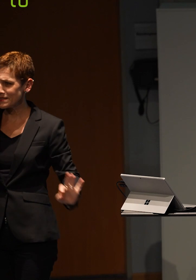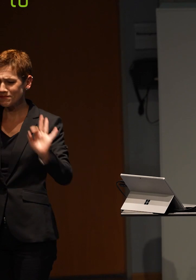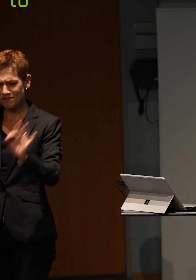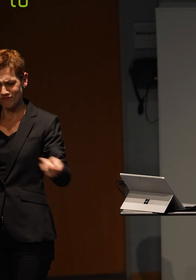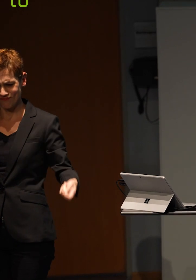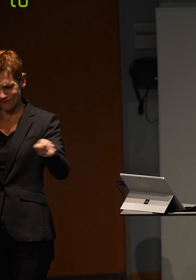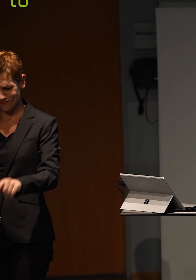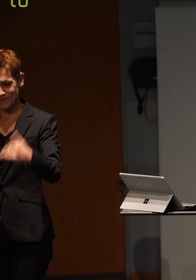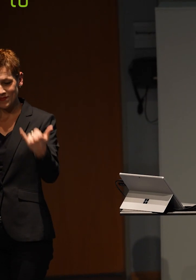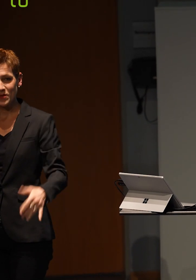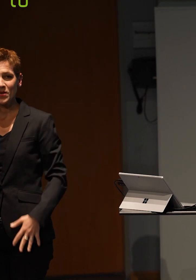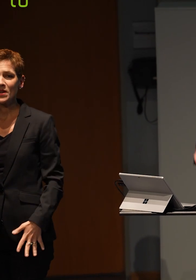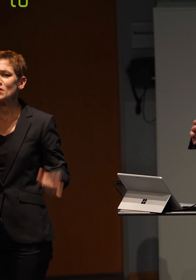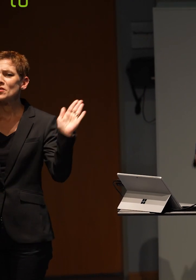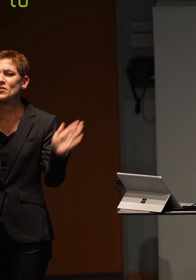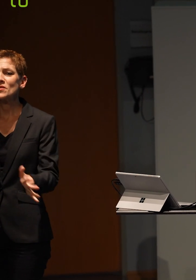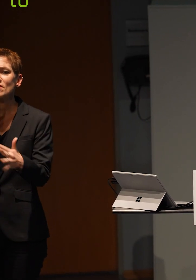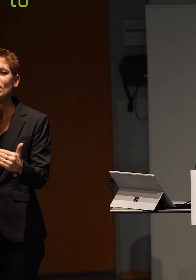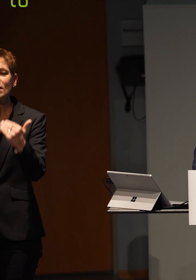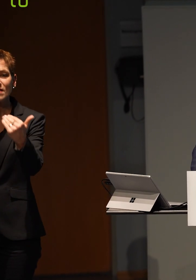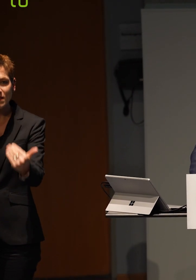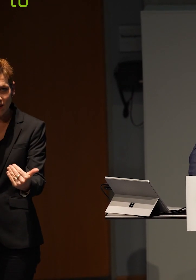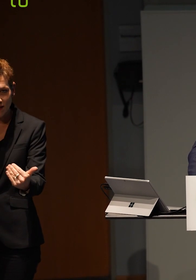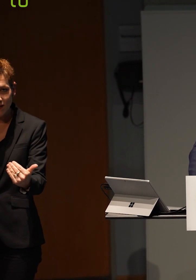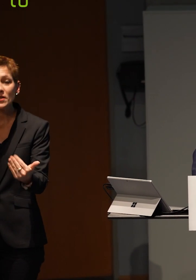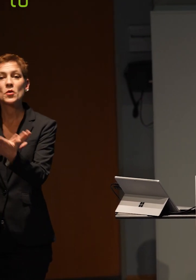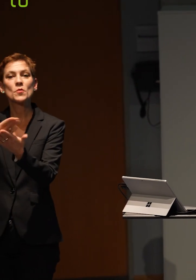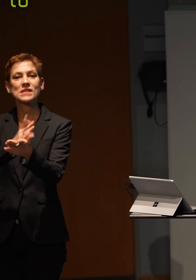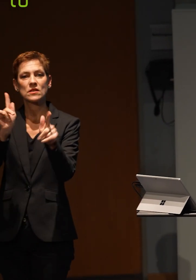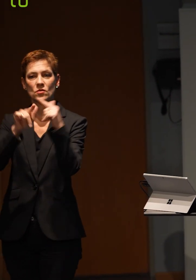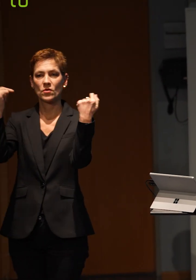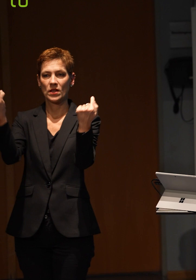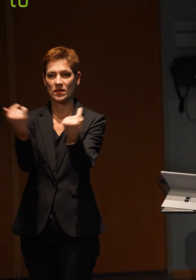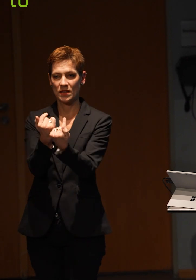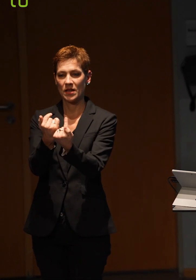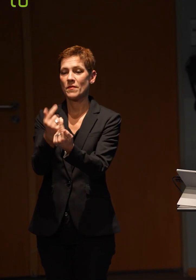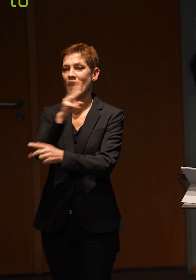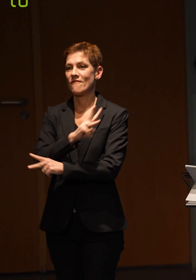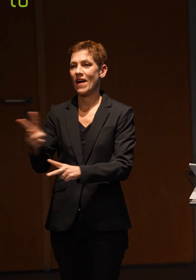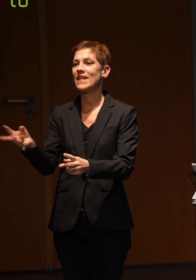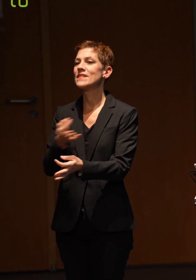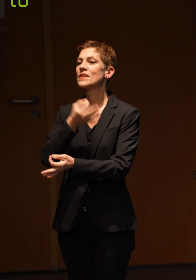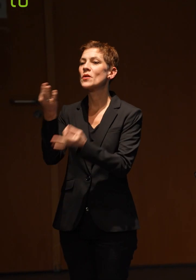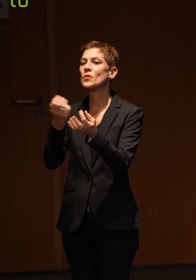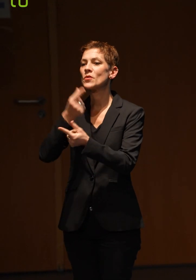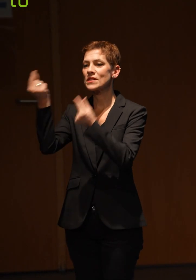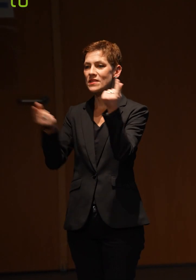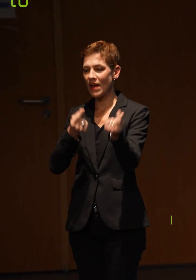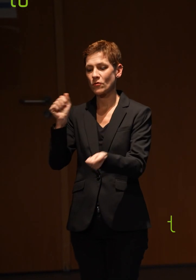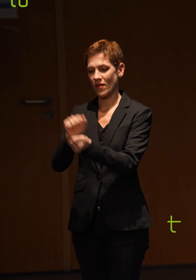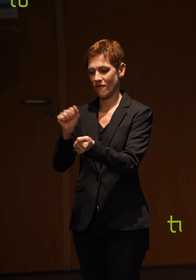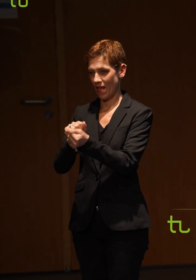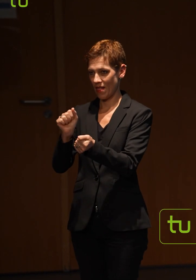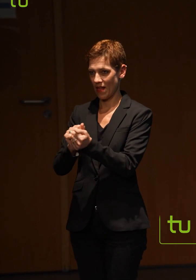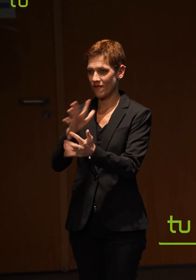Insofern will ich einfach nur noch mal meinen Dank loswerden. Zunächst mal an das Übersetzungsteam mit Walter Grünzweig, dann natürlich an den Verlag für die Herausgabe des Buches